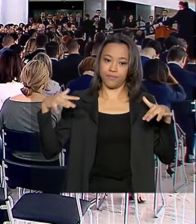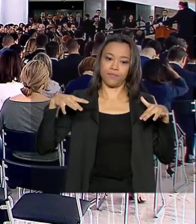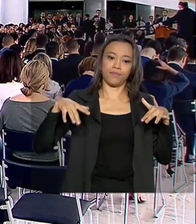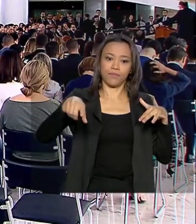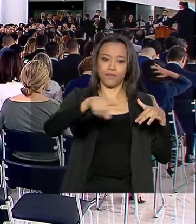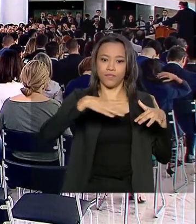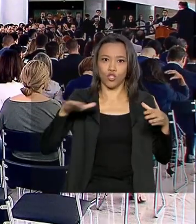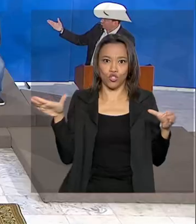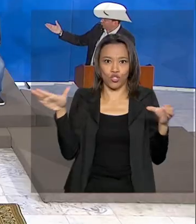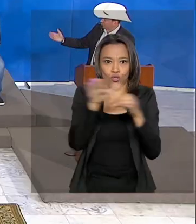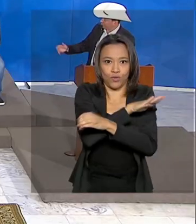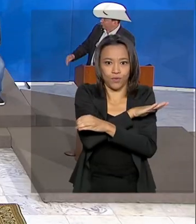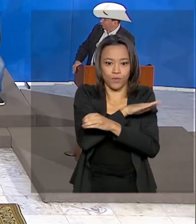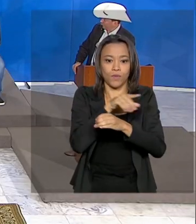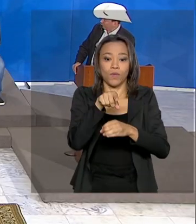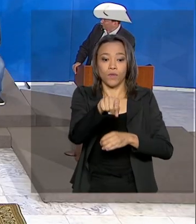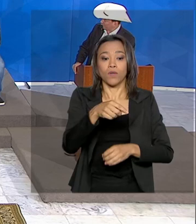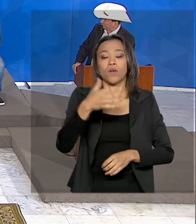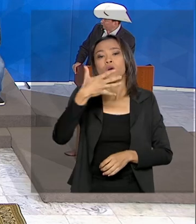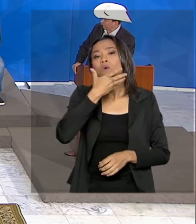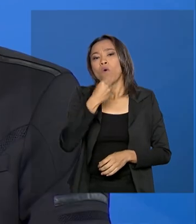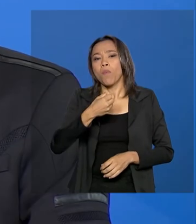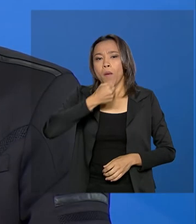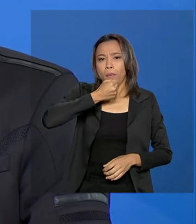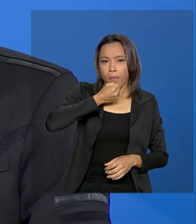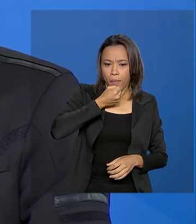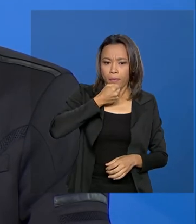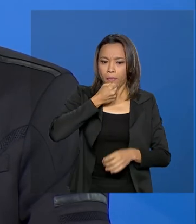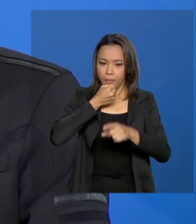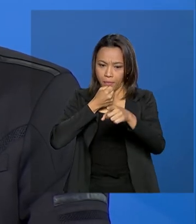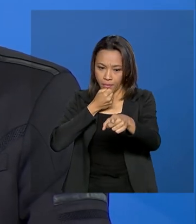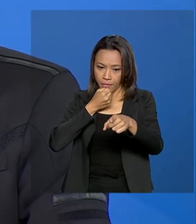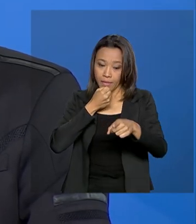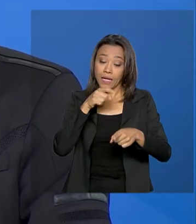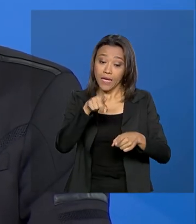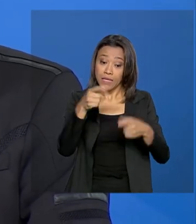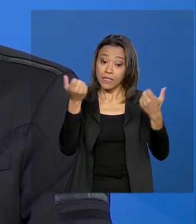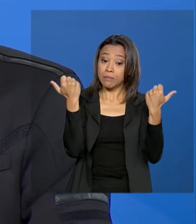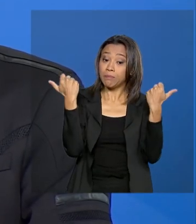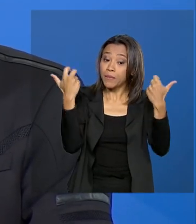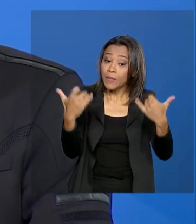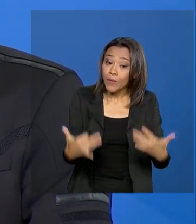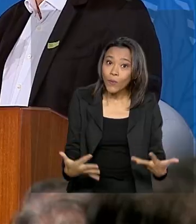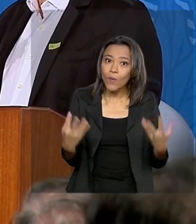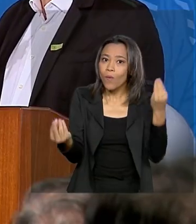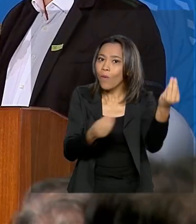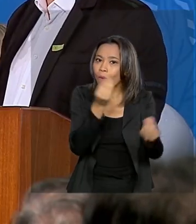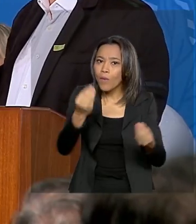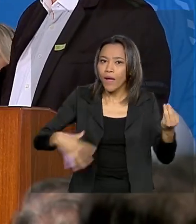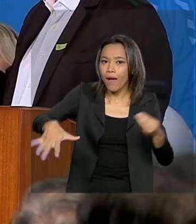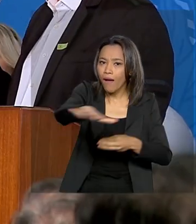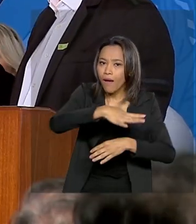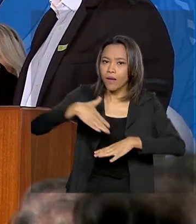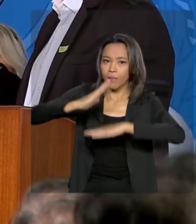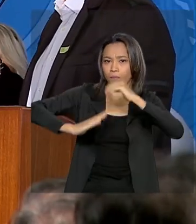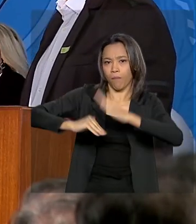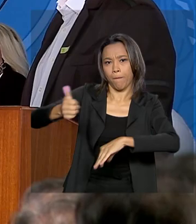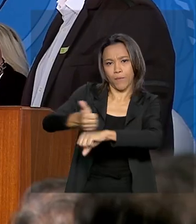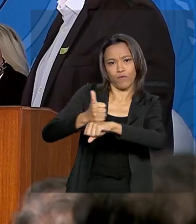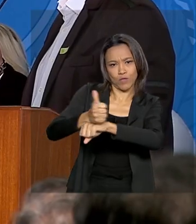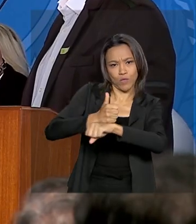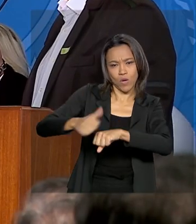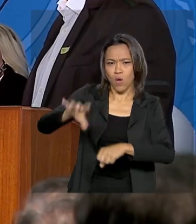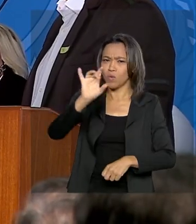ficou lotado. O locutor Cuiabano Lima falou sobre o tamanho do mundo sertanejo, que segundo ele não se